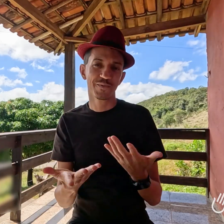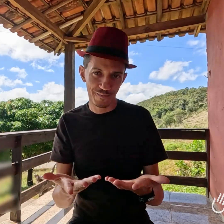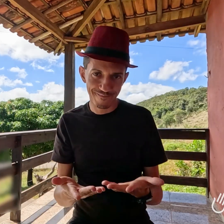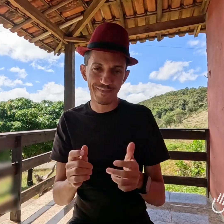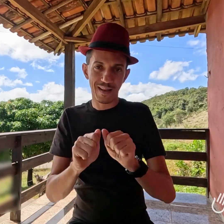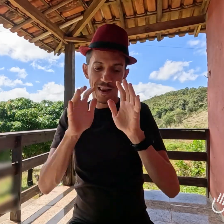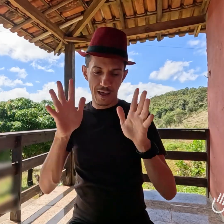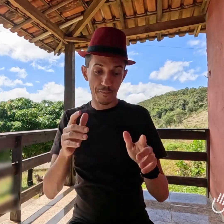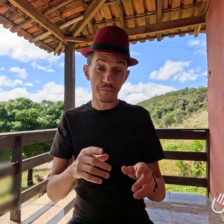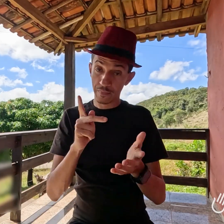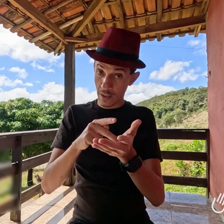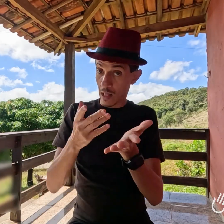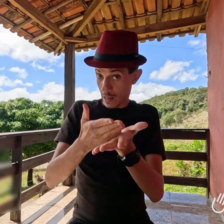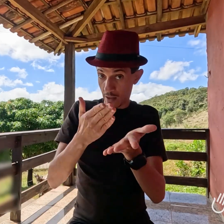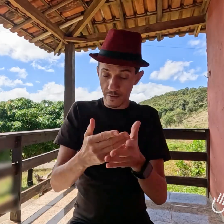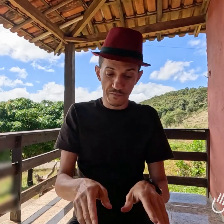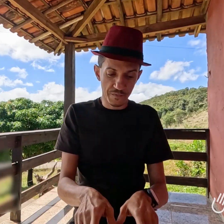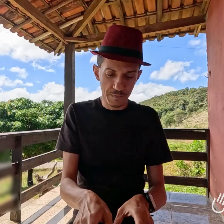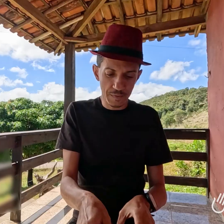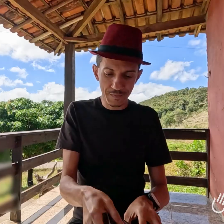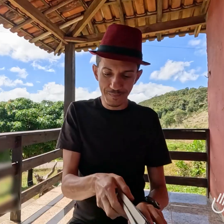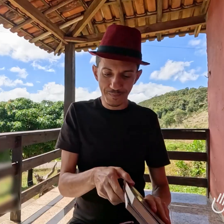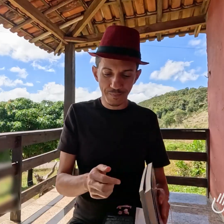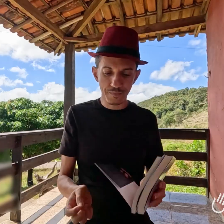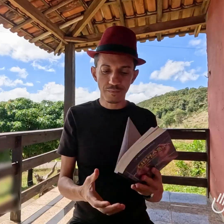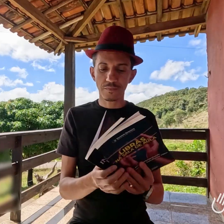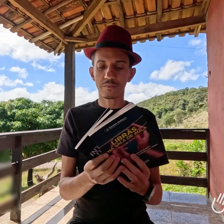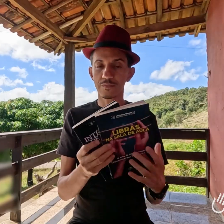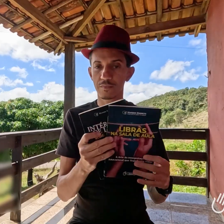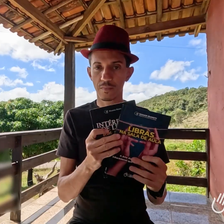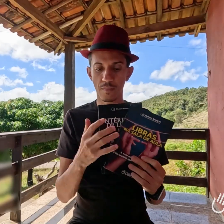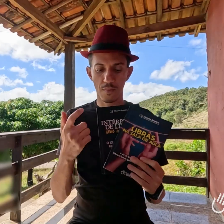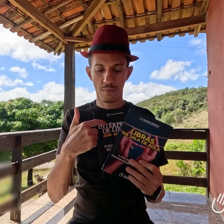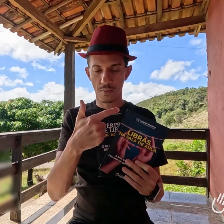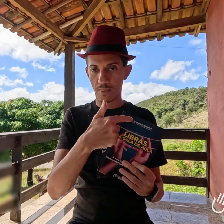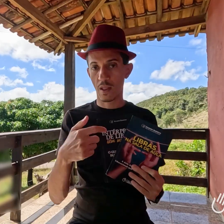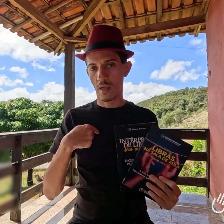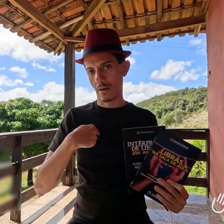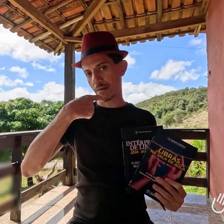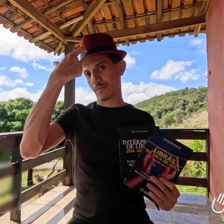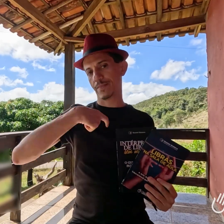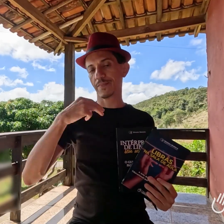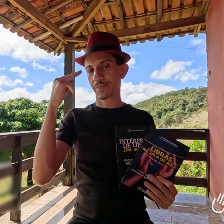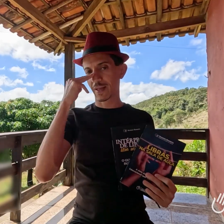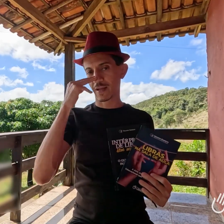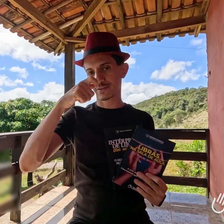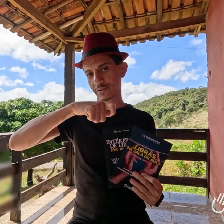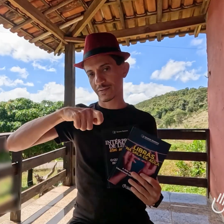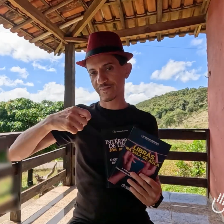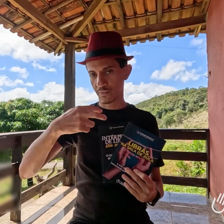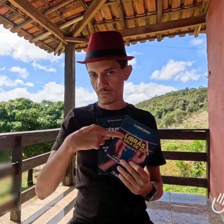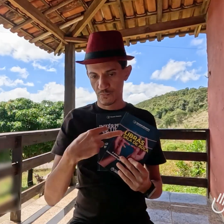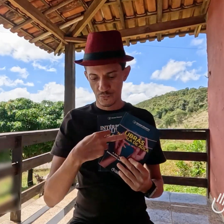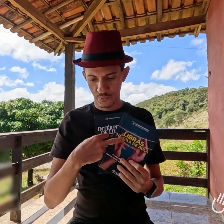juntamente com a Raquel, estão organizadas aqui passo a passo nesses livros. E esses dois livros, Escrita de